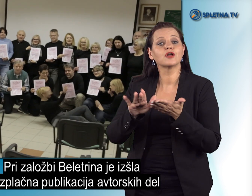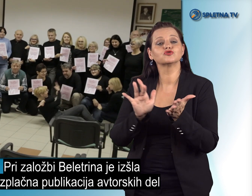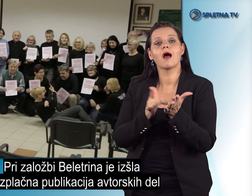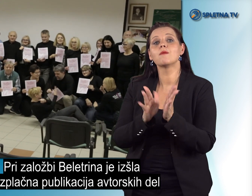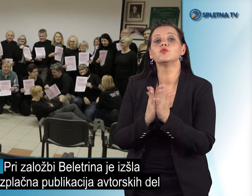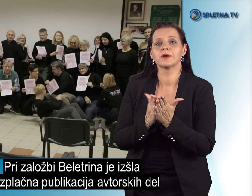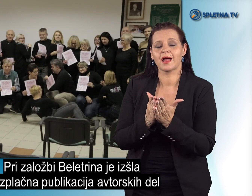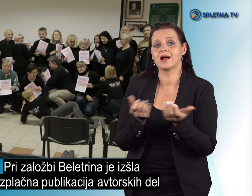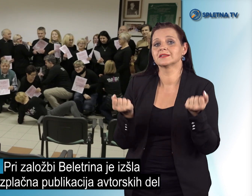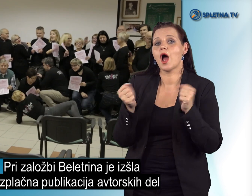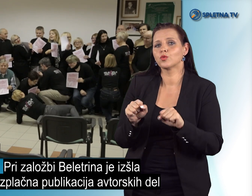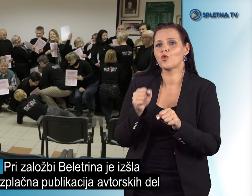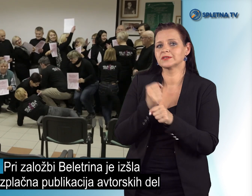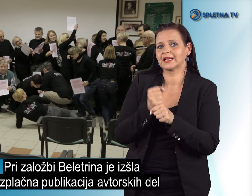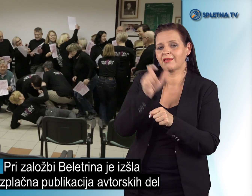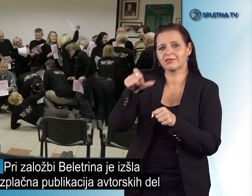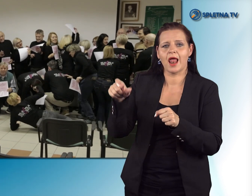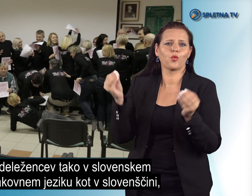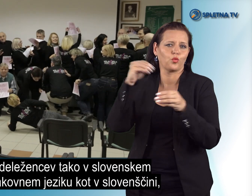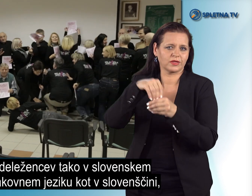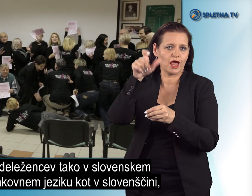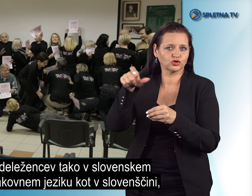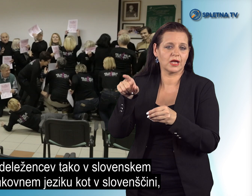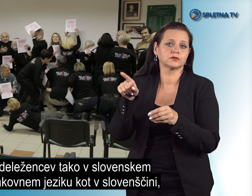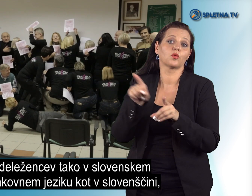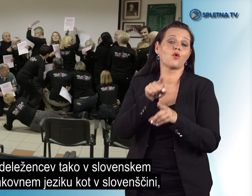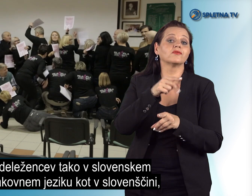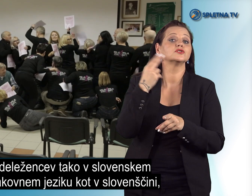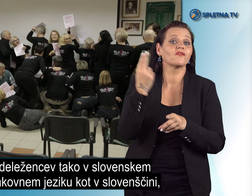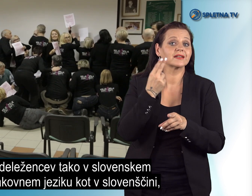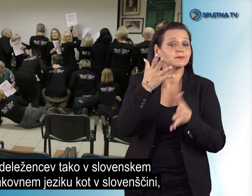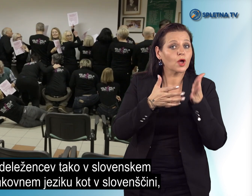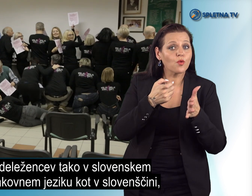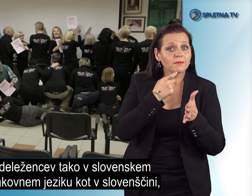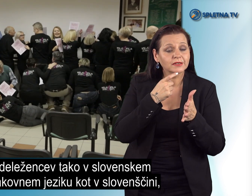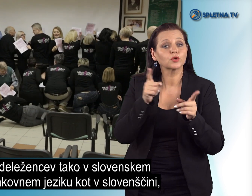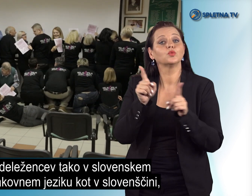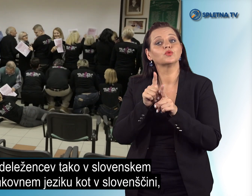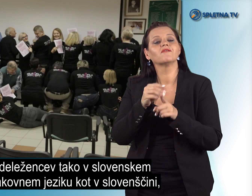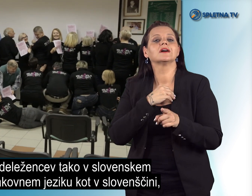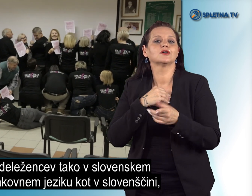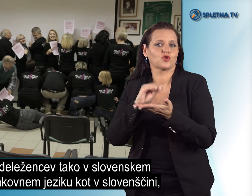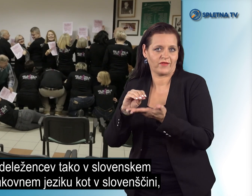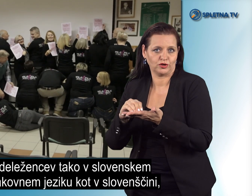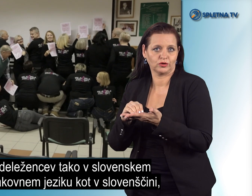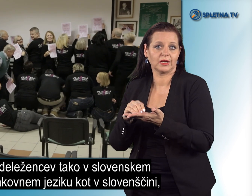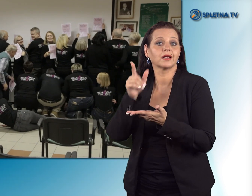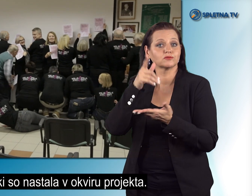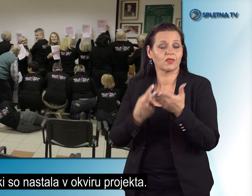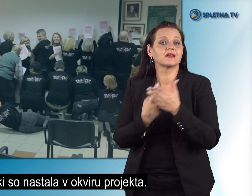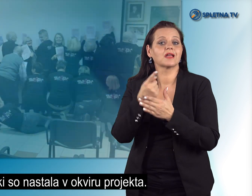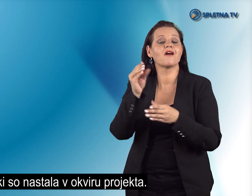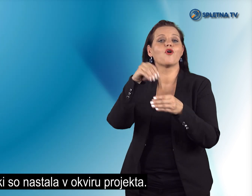avtorskih del udeležencev, tako v slovenskem znakovnem jeziku kot v slovenščini, ki so nastala v okviru projekta.